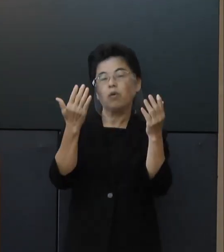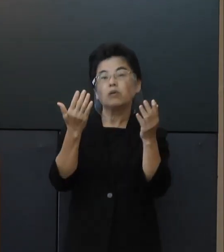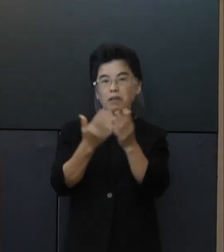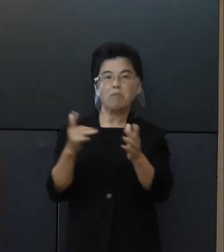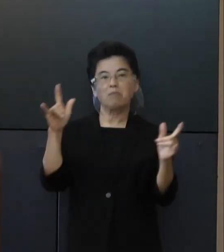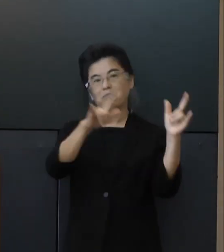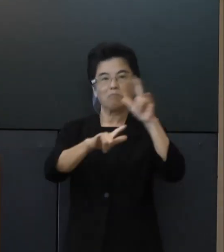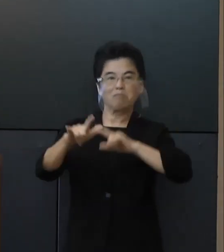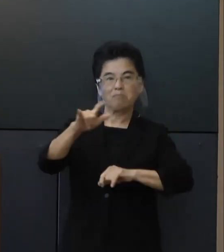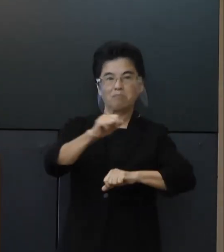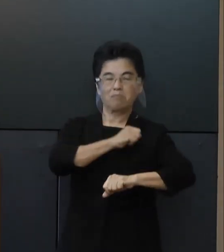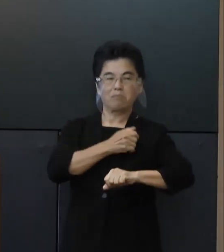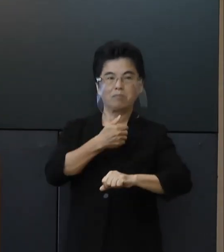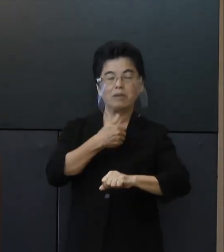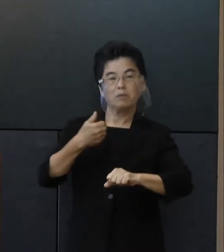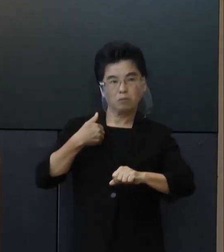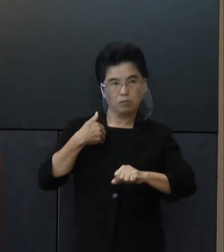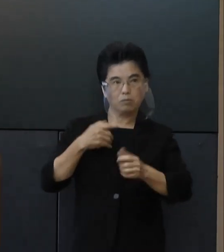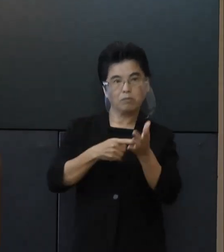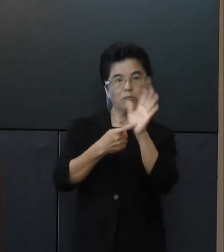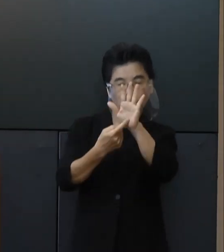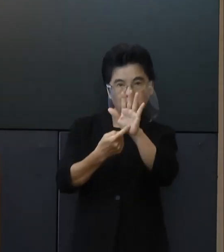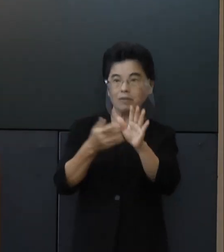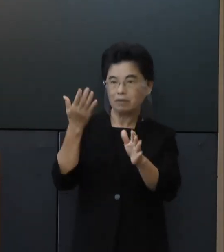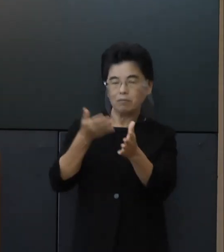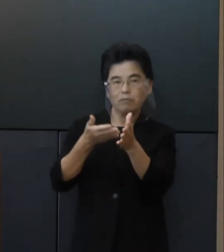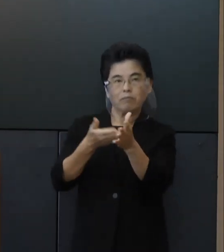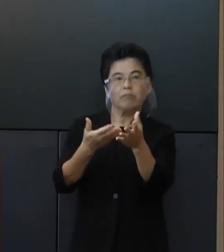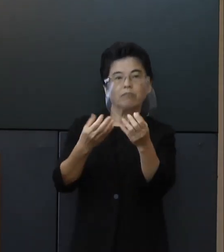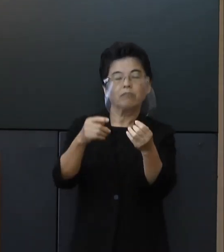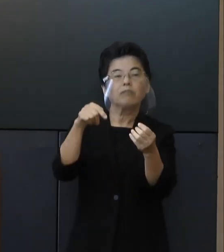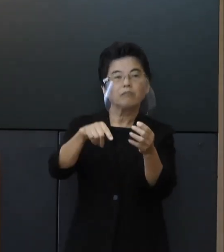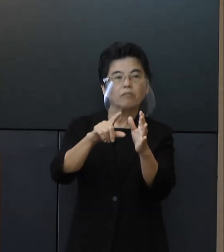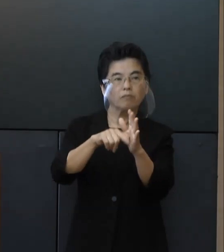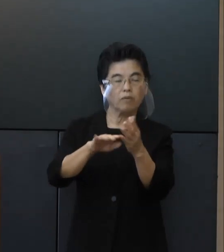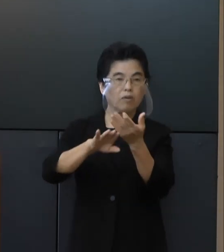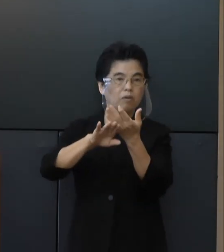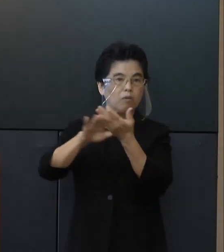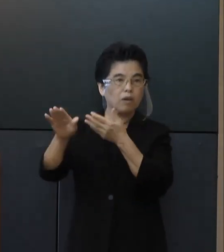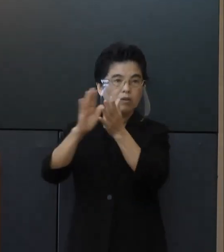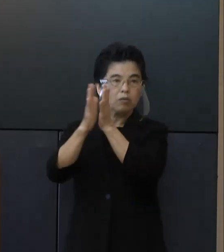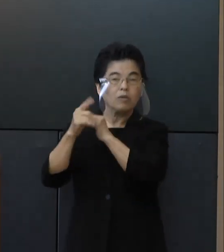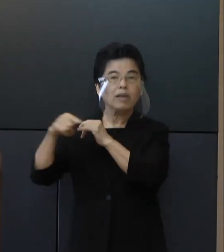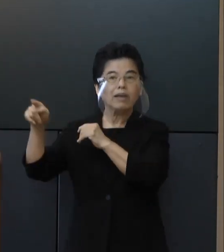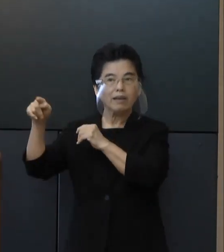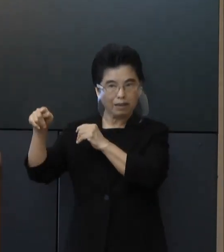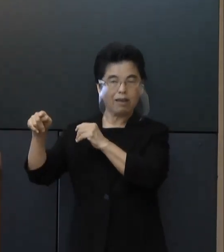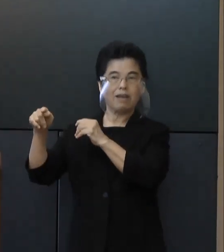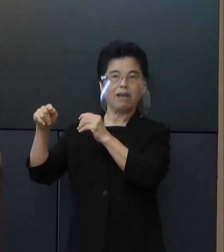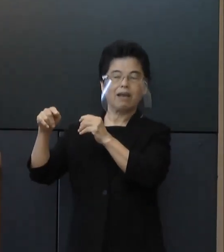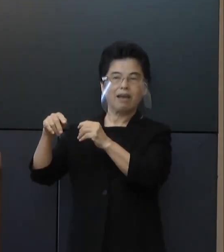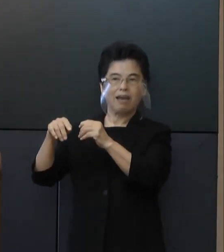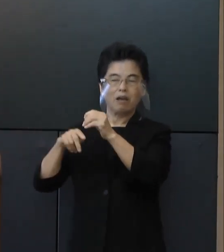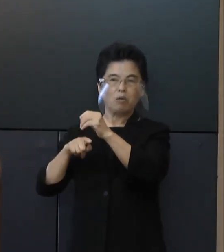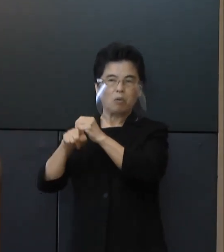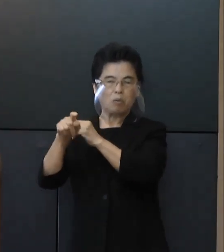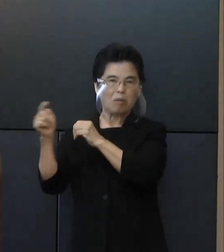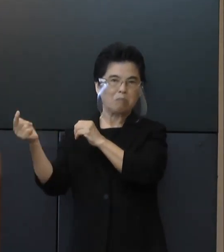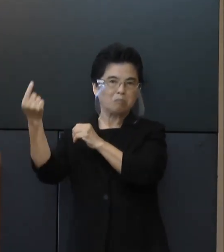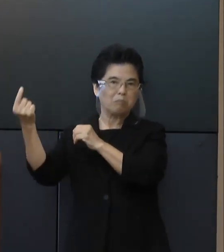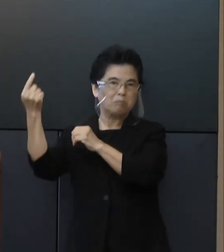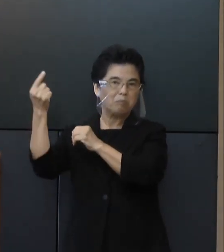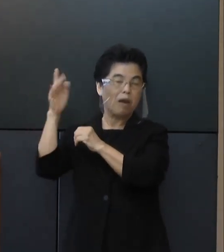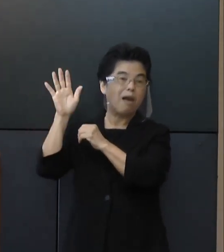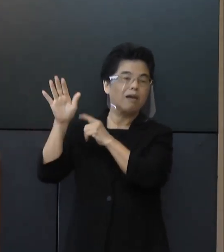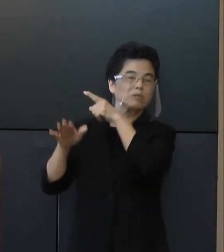ということですが、そのまあコメントの中でもありましたように、その他県からまだ発生が続いているっていうお話